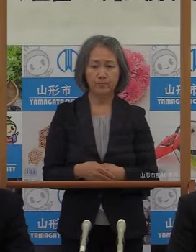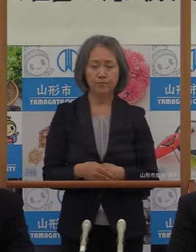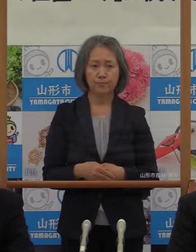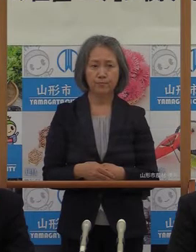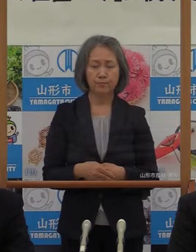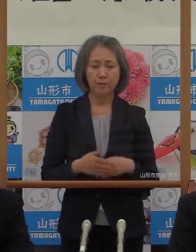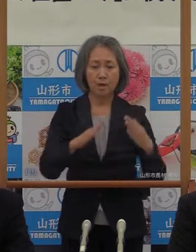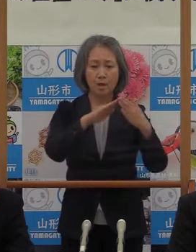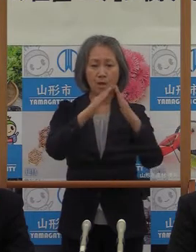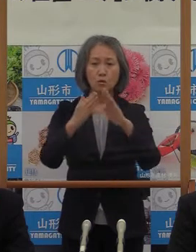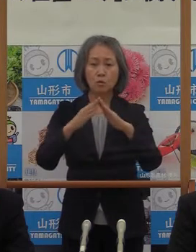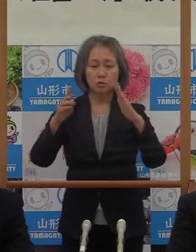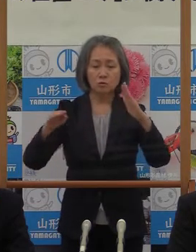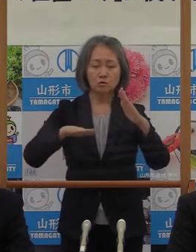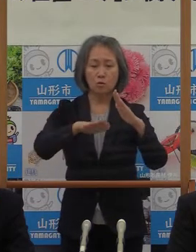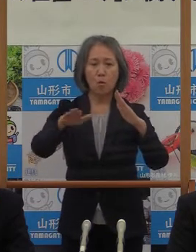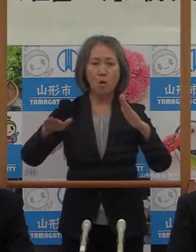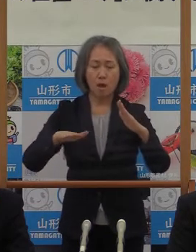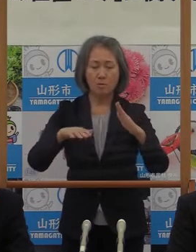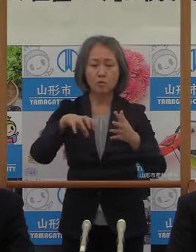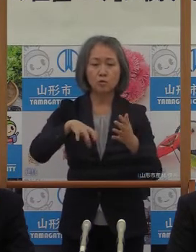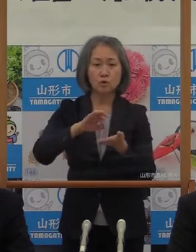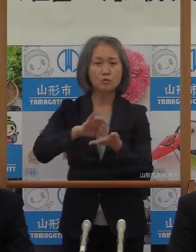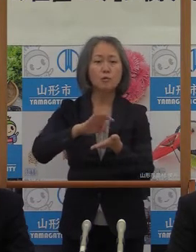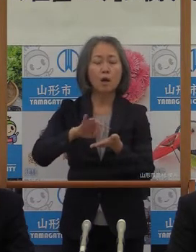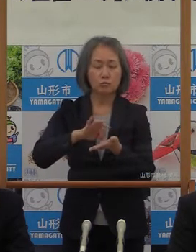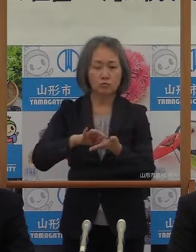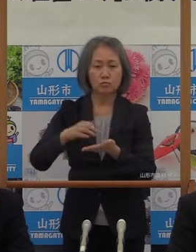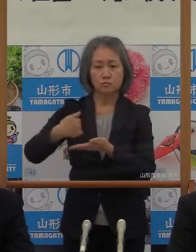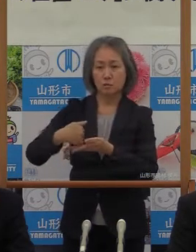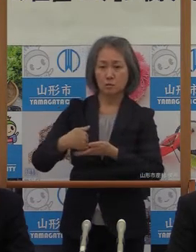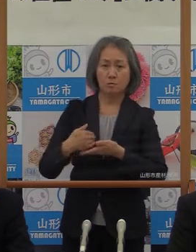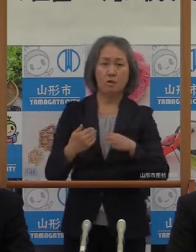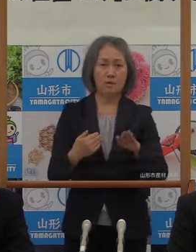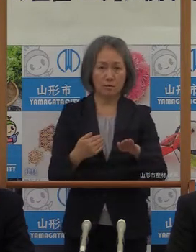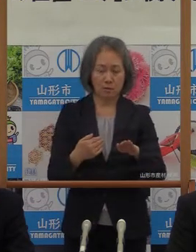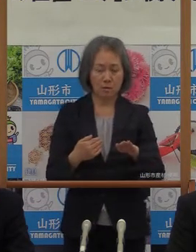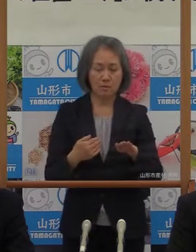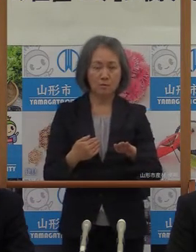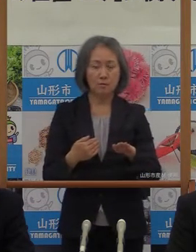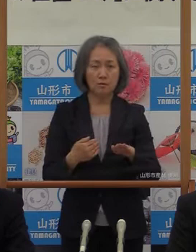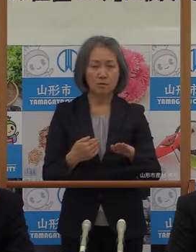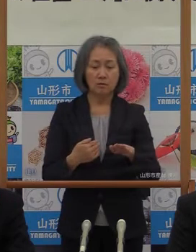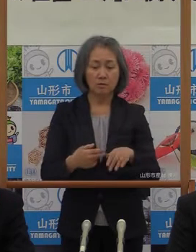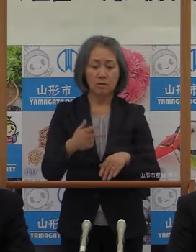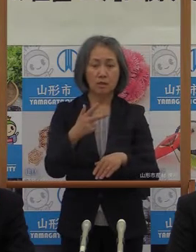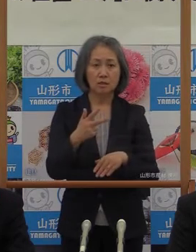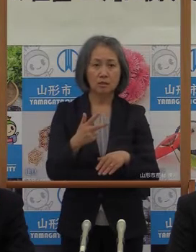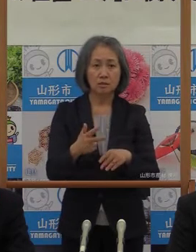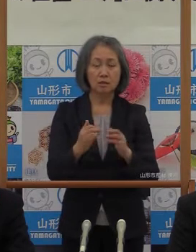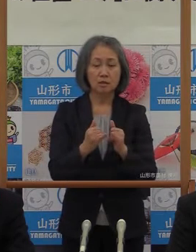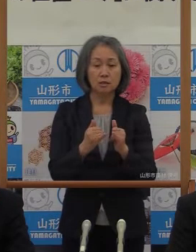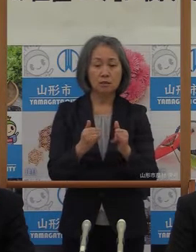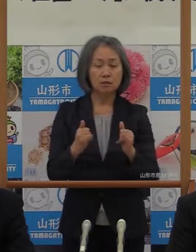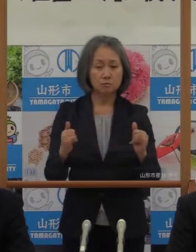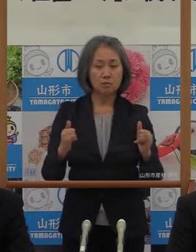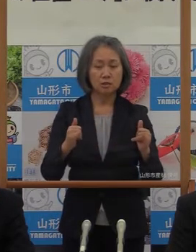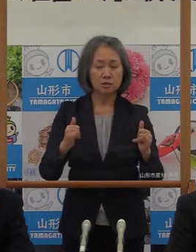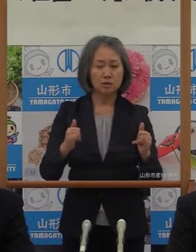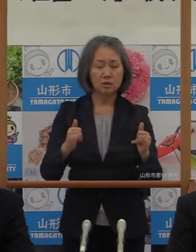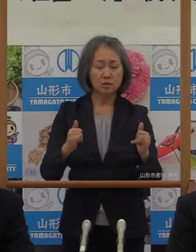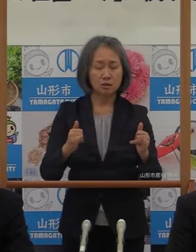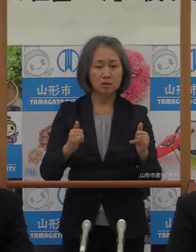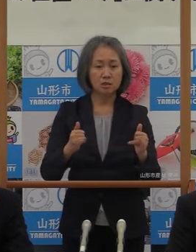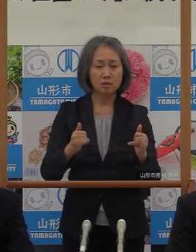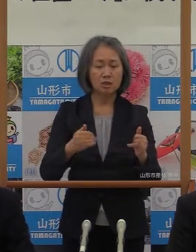都市公園としての活用という部分のお話が出たんですが、その市民の方に分か